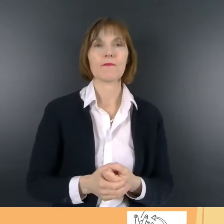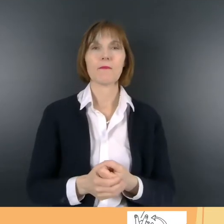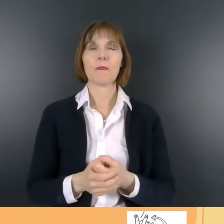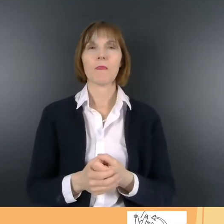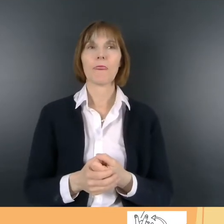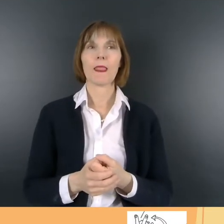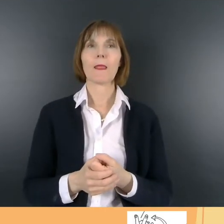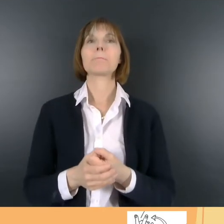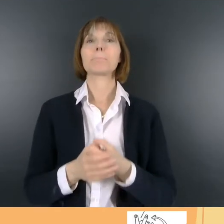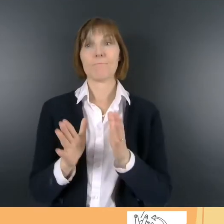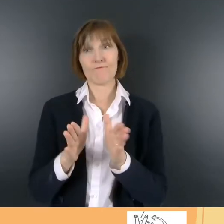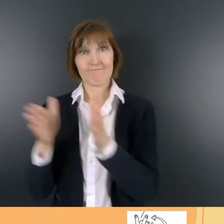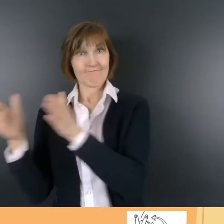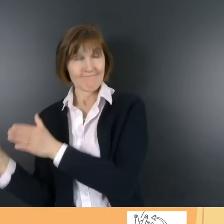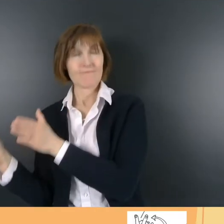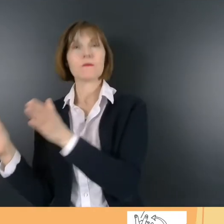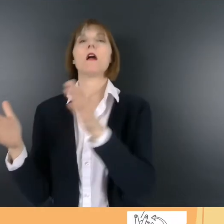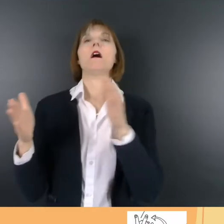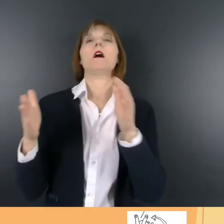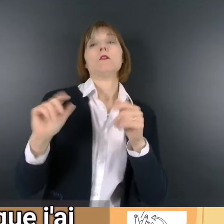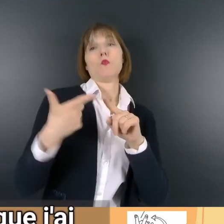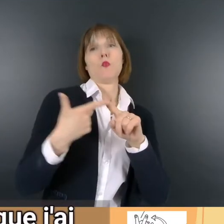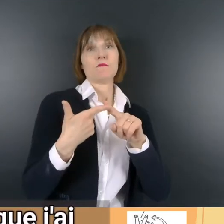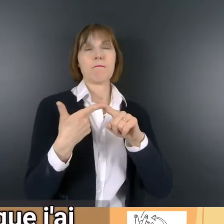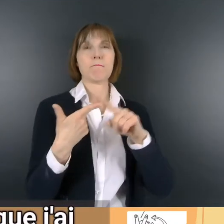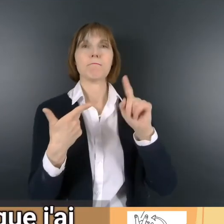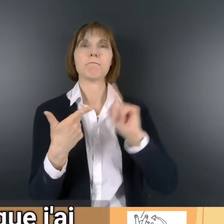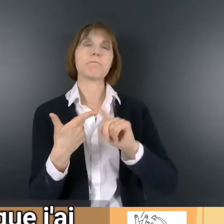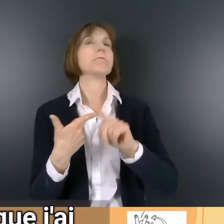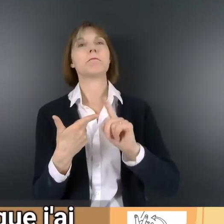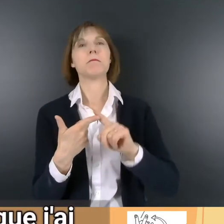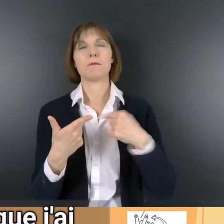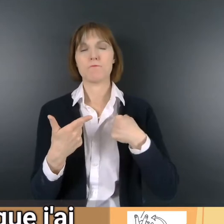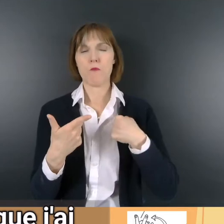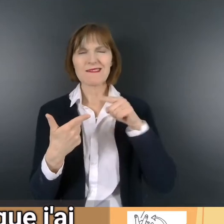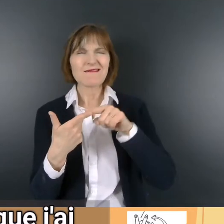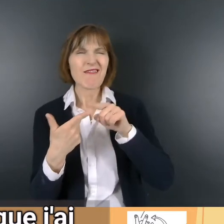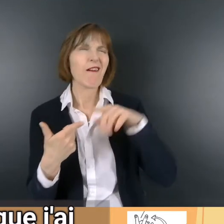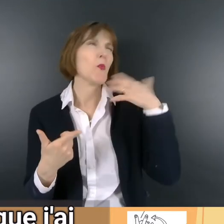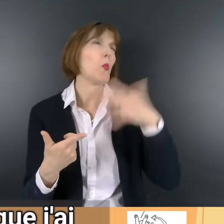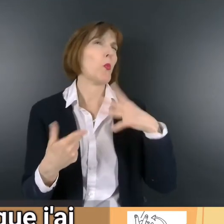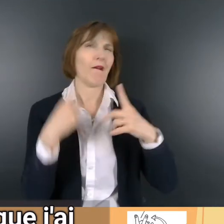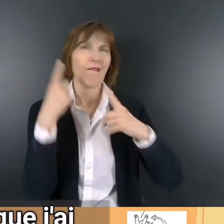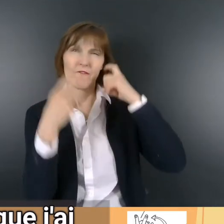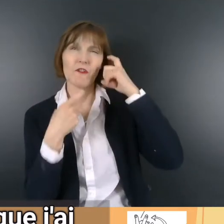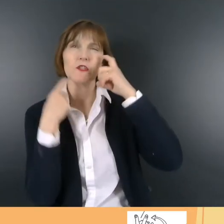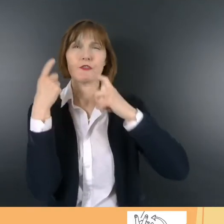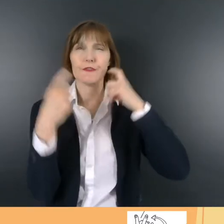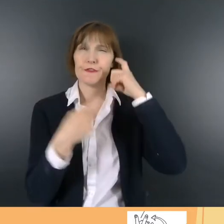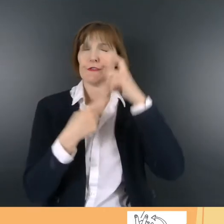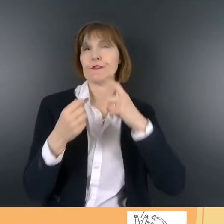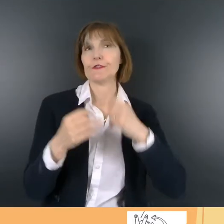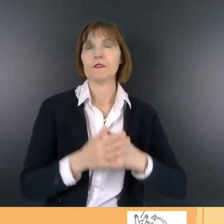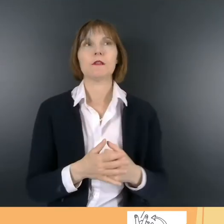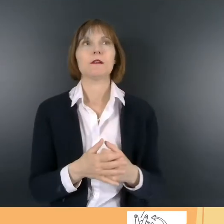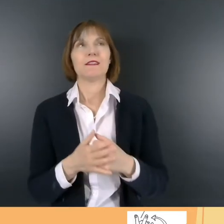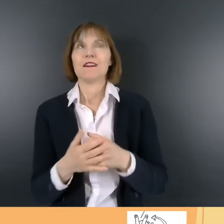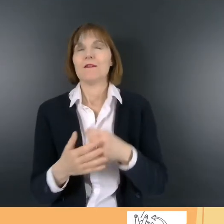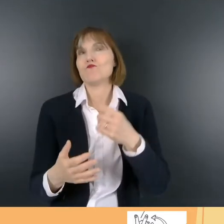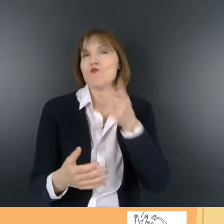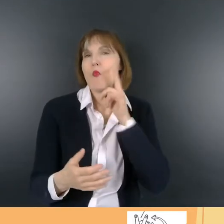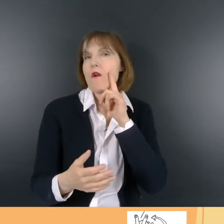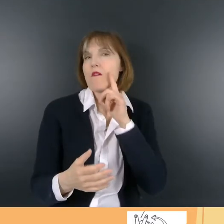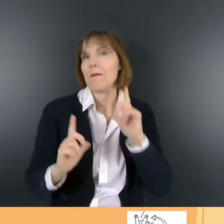Outre les contenus payants, il y a, et c'est là aussi où j'ai beaucoup réfléchi pour que cette école soit vive